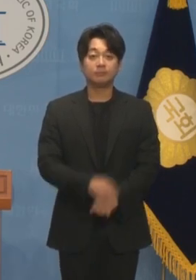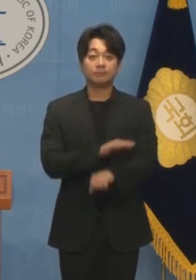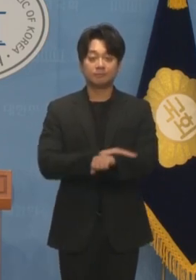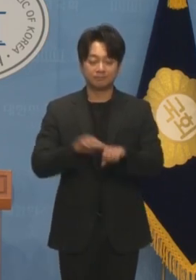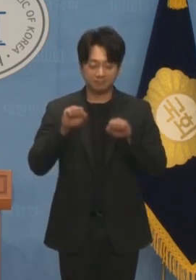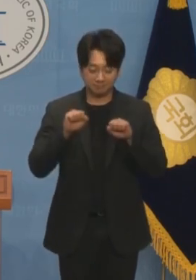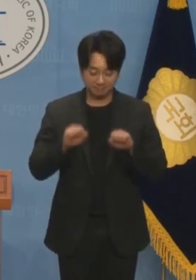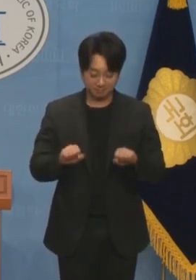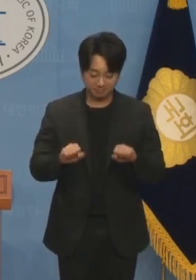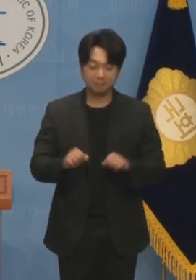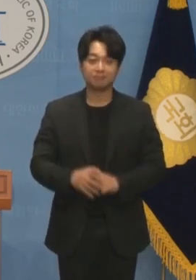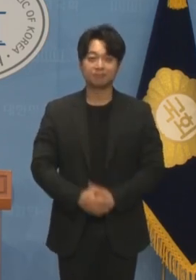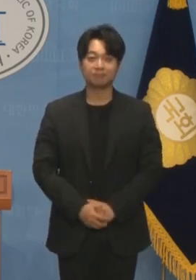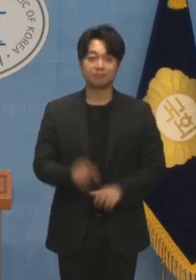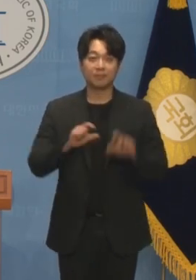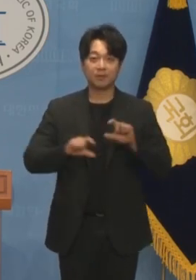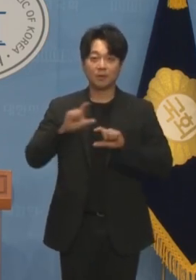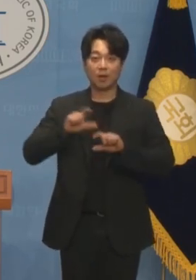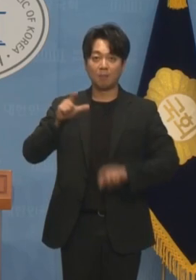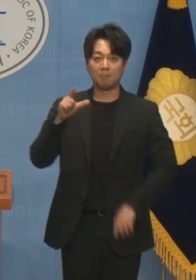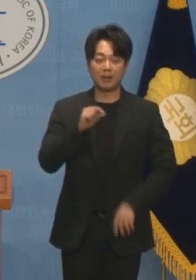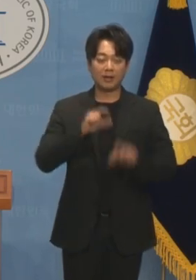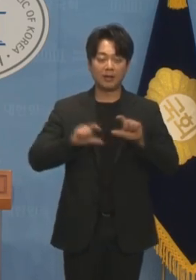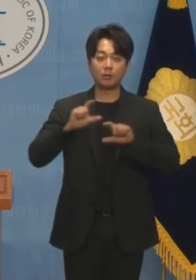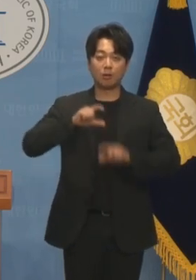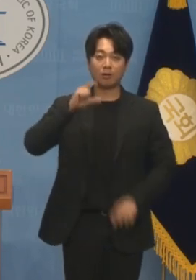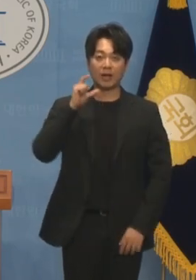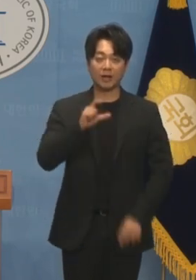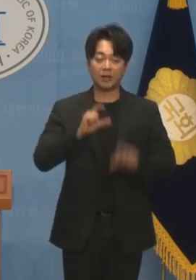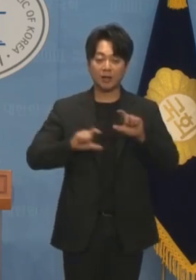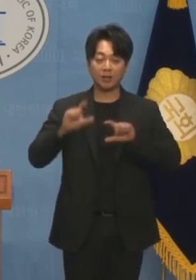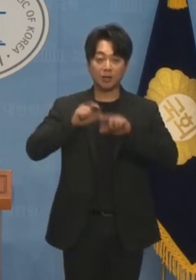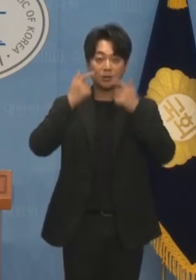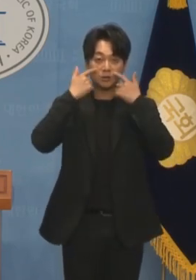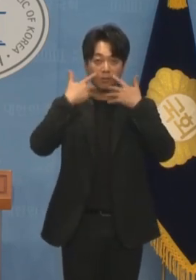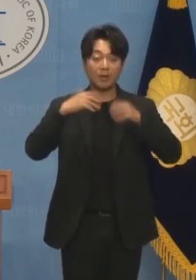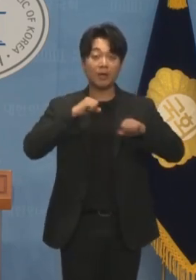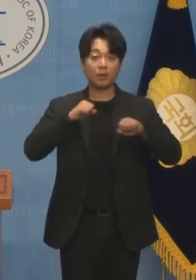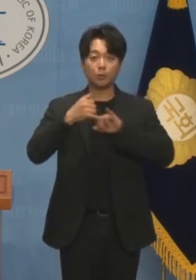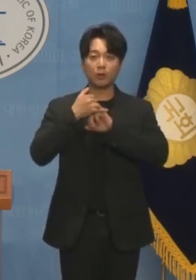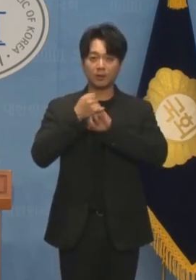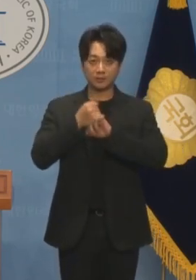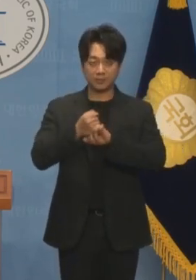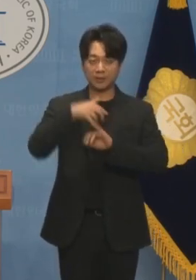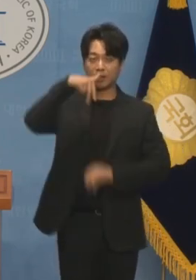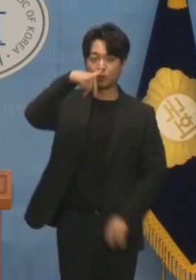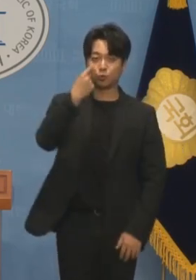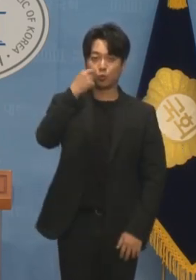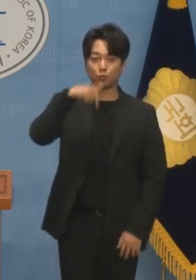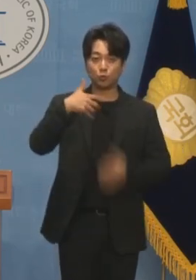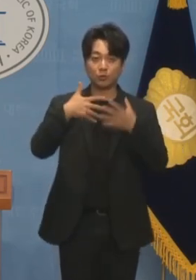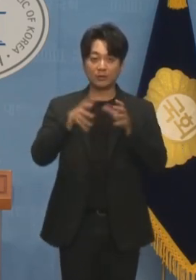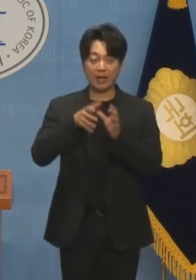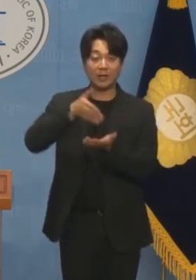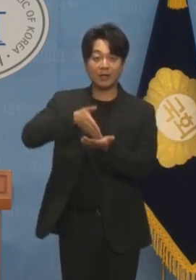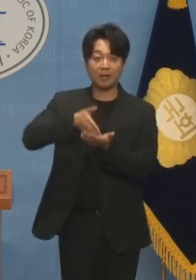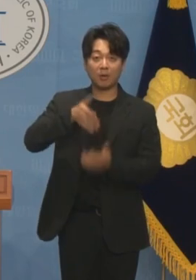안녕하십니까 더 빠르게 더 강하게 더 선명하게 행동합니다 조국 혁신당 대변인